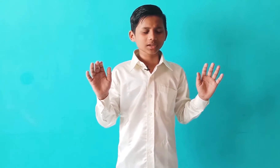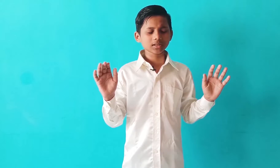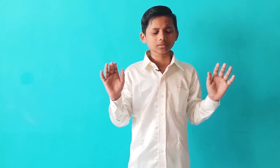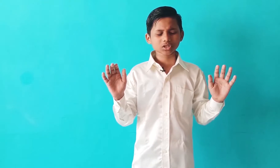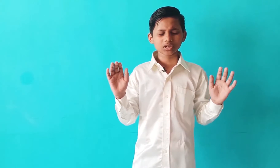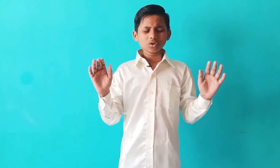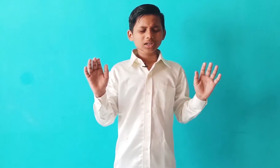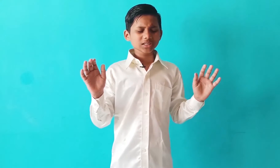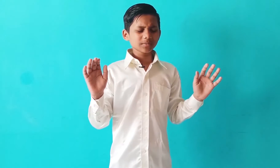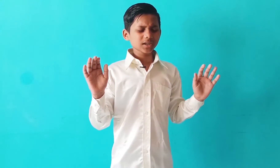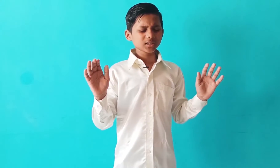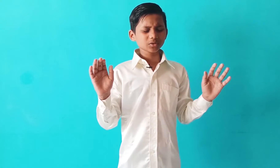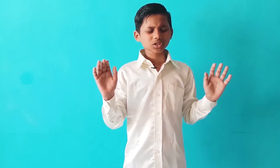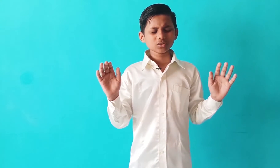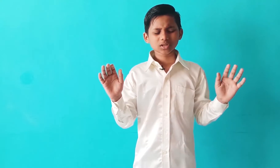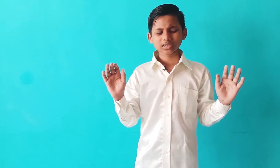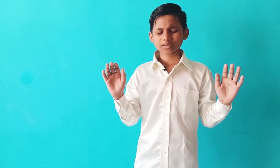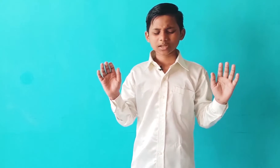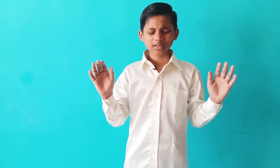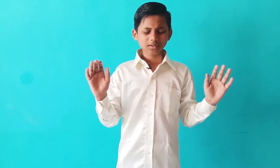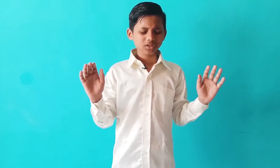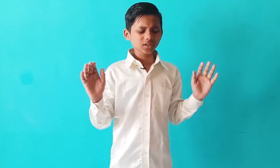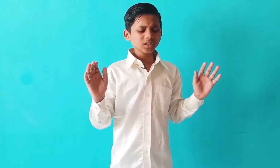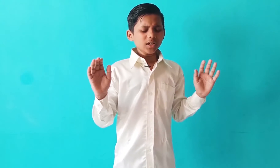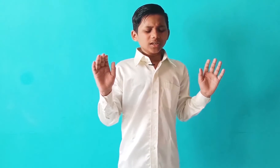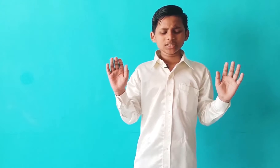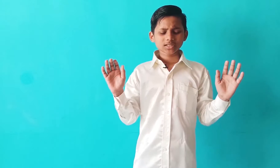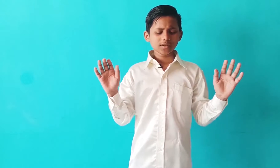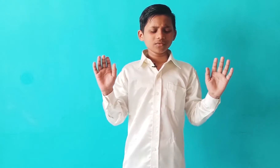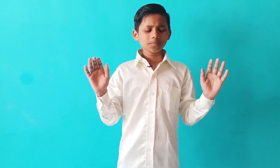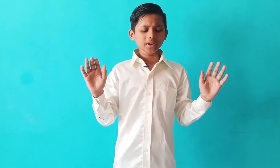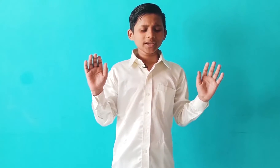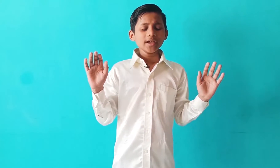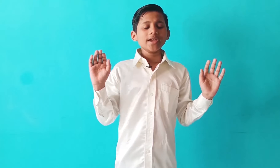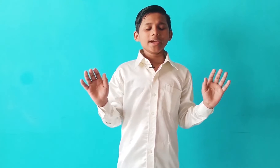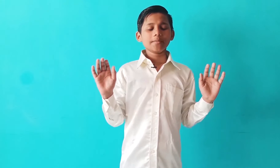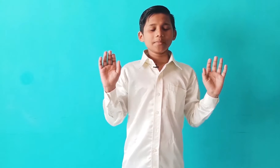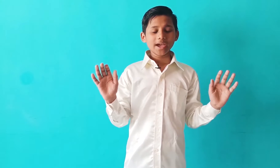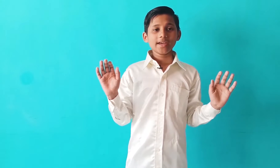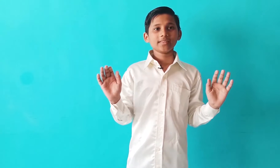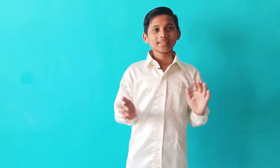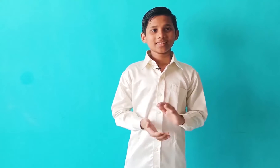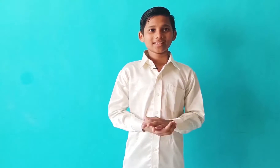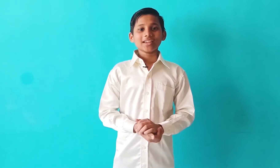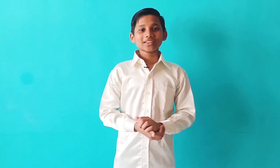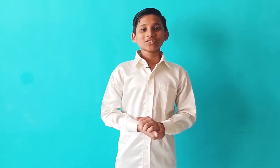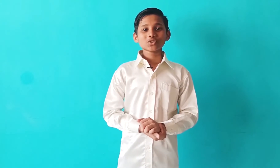அப்ரிகான் தவஷ்கான் ஒரு கஸ் அப்ரிகான் தவஷ்கான் ஒரு கஸ் அப்ரிகான் தவஷ்கான் இயேசுவின் நாமத்தில் ஆமென். எங்களுடன் பிரார்த்தனை